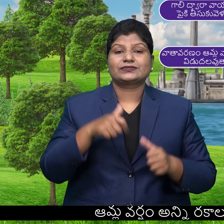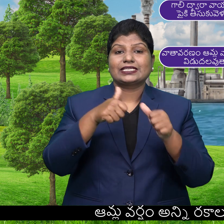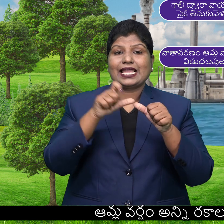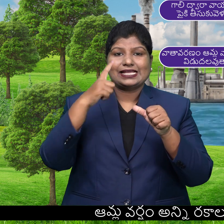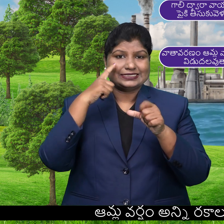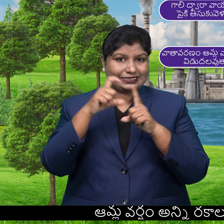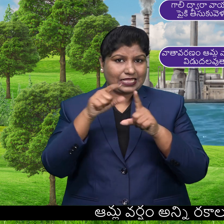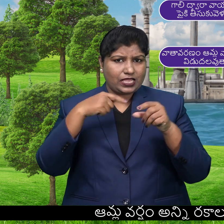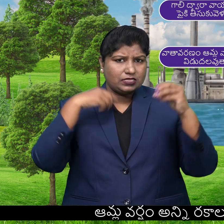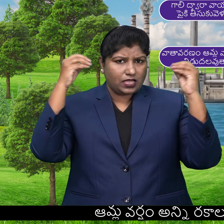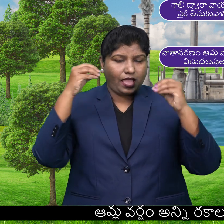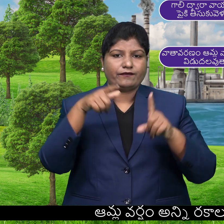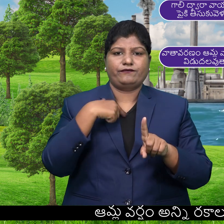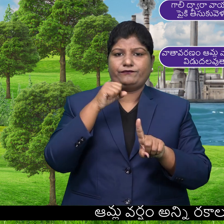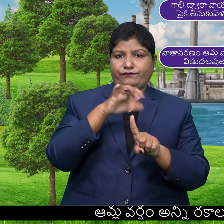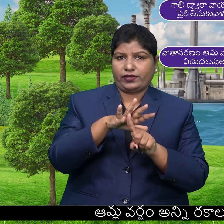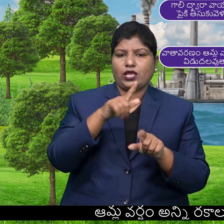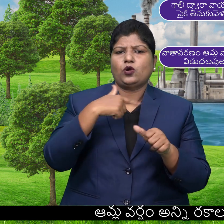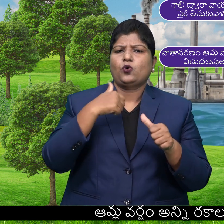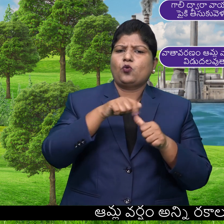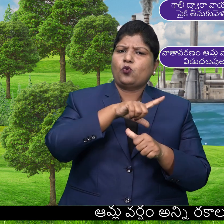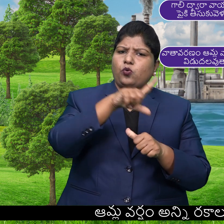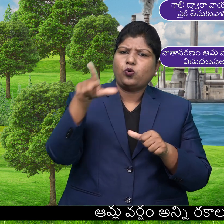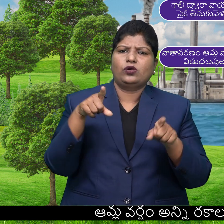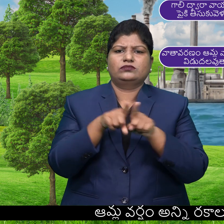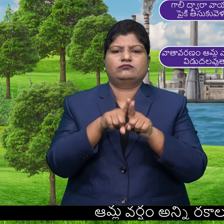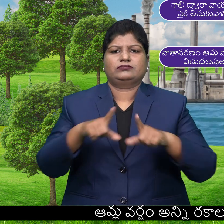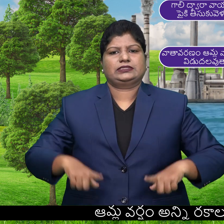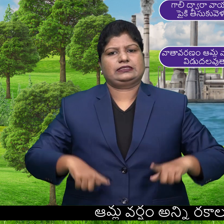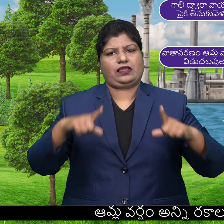ఆమ్లవర్షం అన్ని రకాల జీవితాలను ప్రభావితం చేస్తుంది.